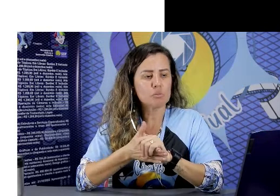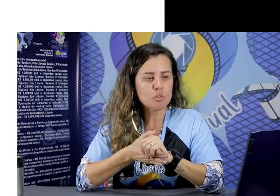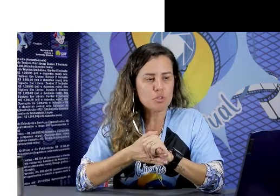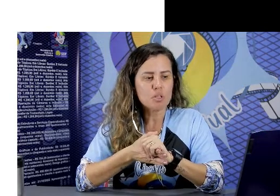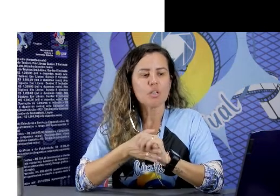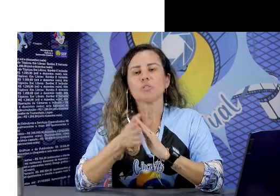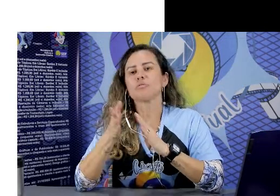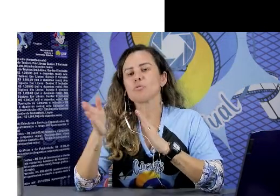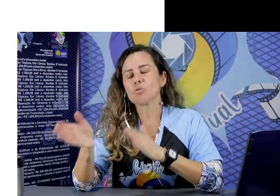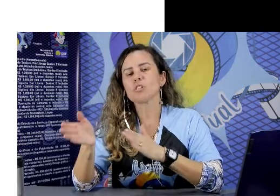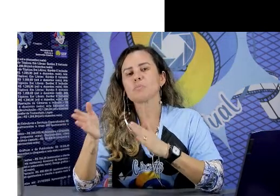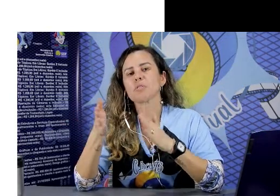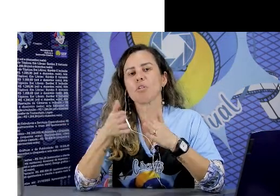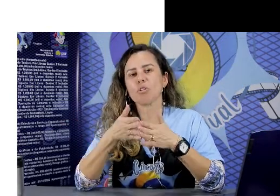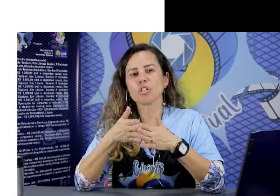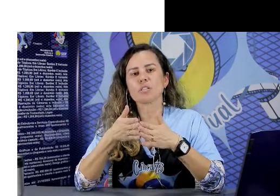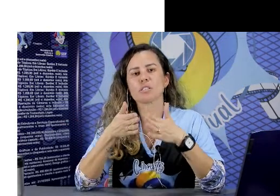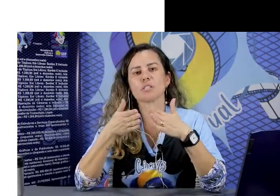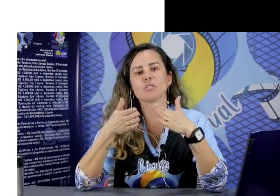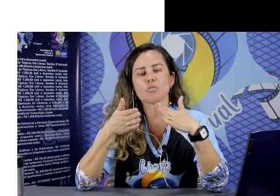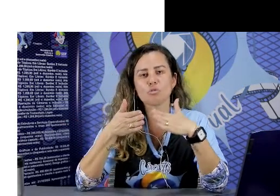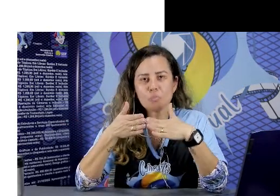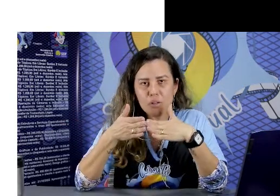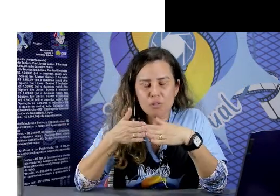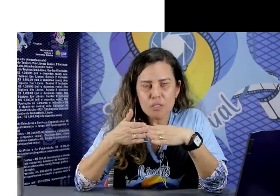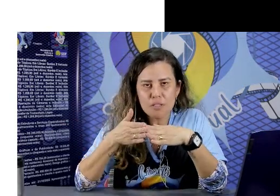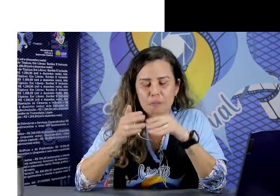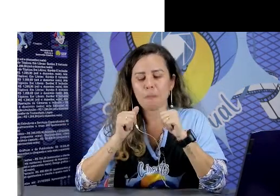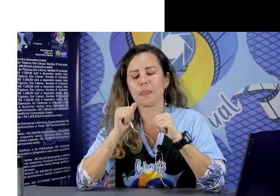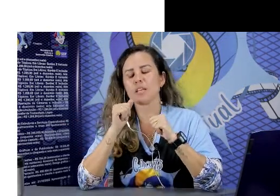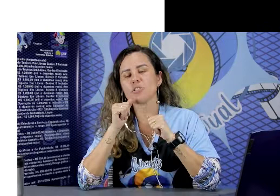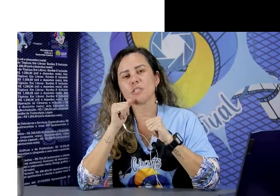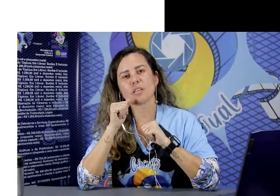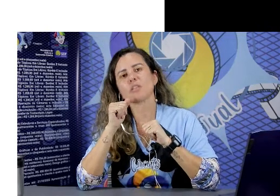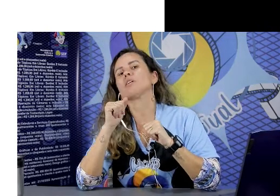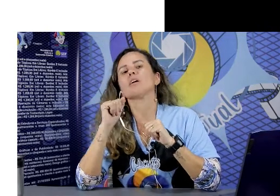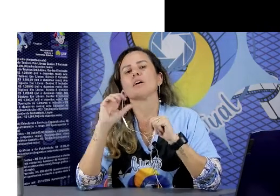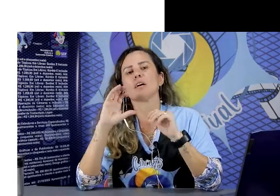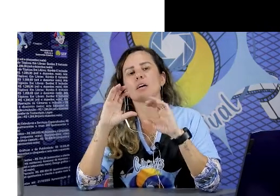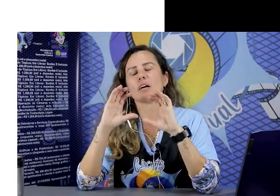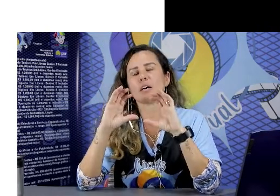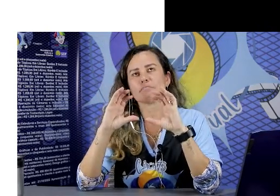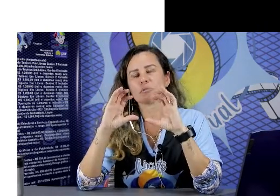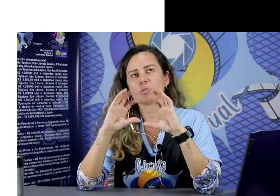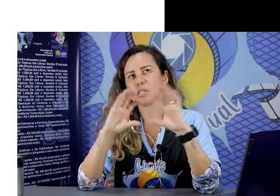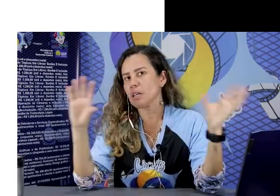temos funções psicológicas superiores. Ele diz que os